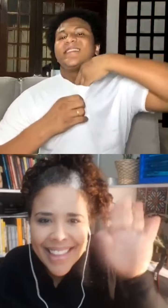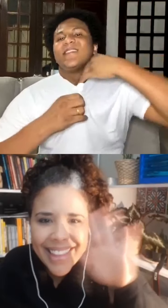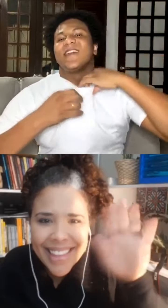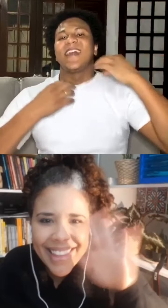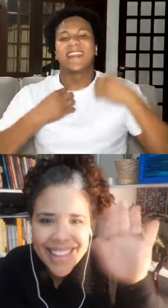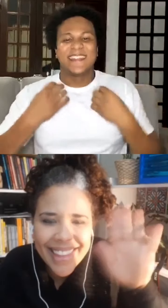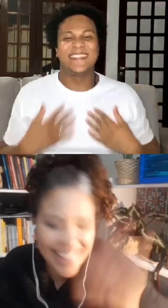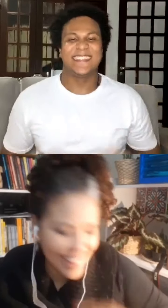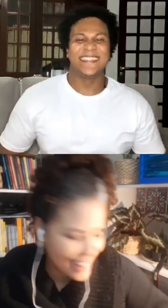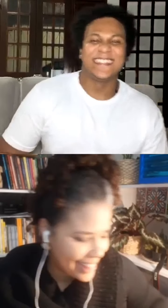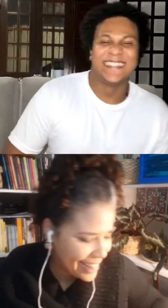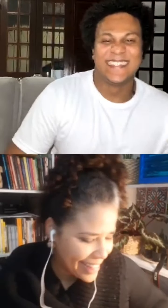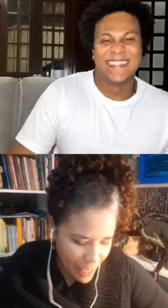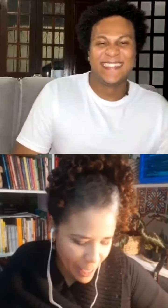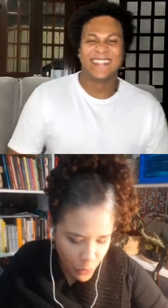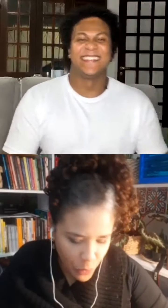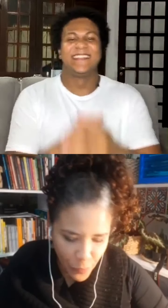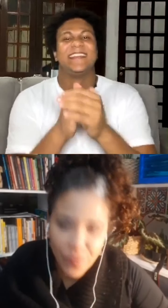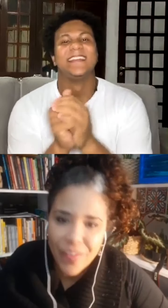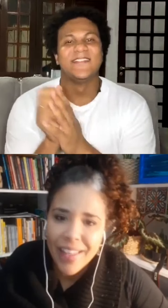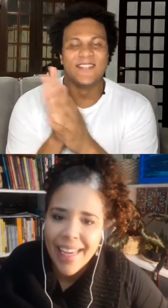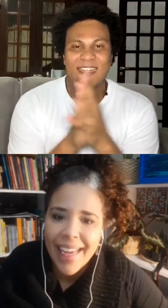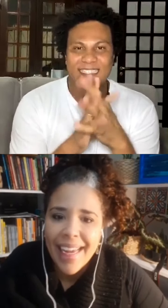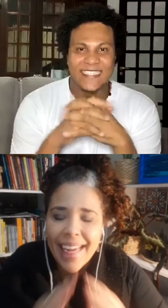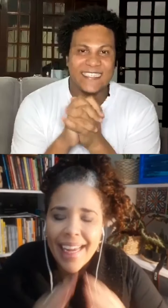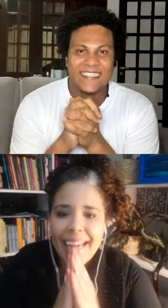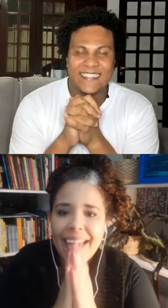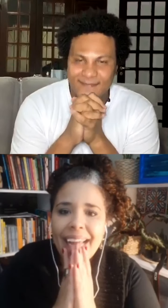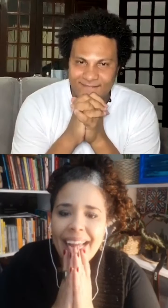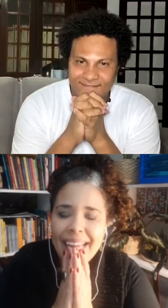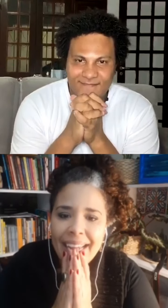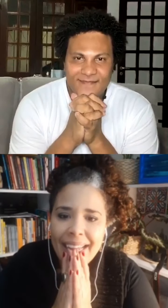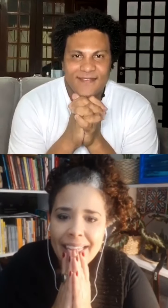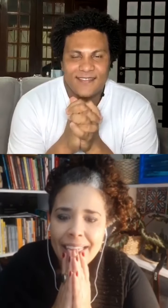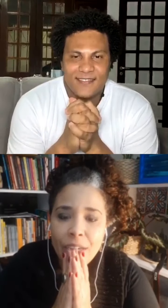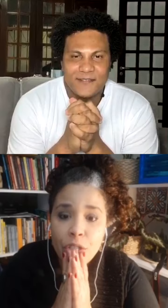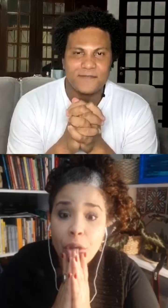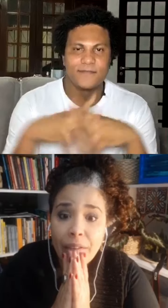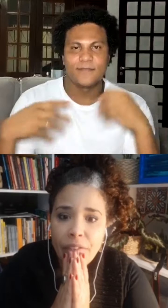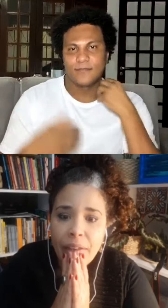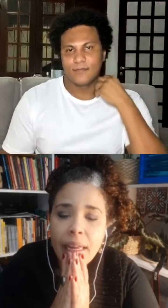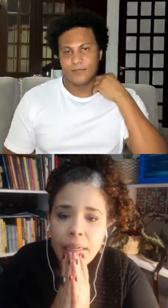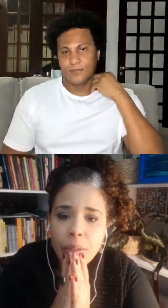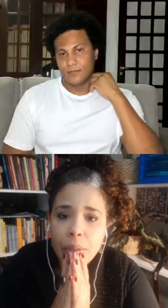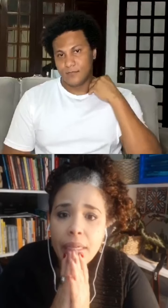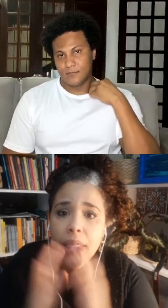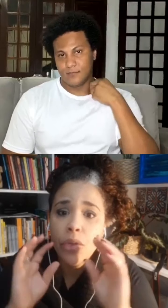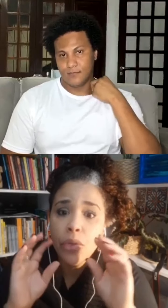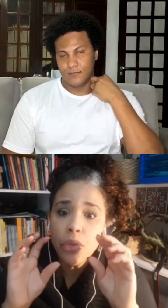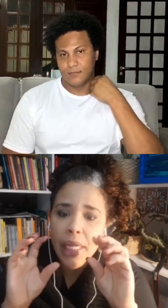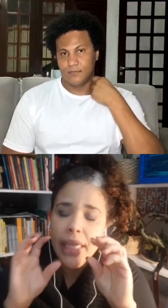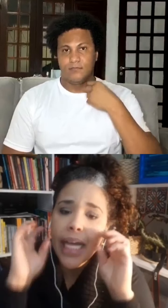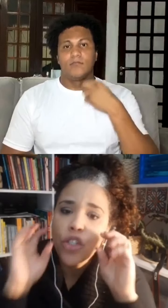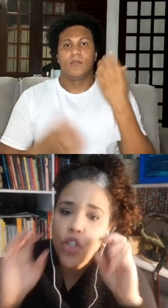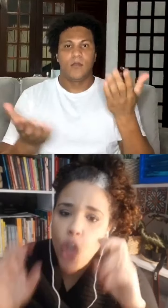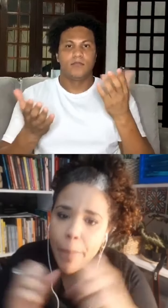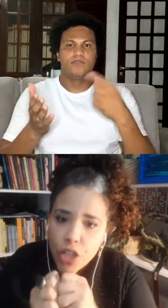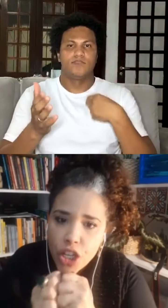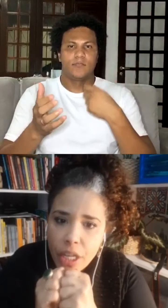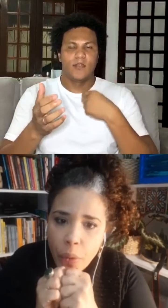Tudo bem? Eu tô. Vamos nessa. E aí, eu estava falando que tudo que tem